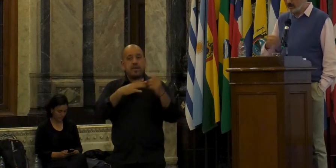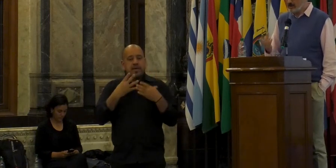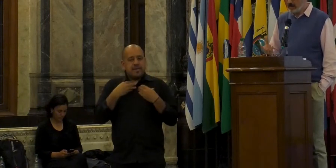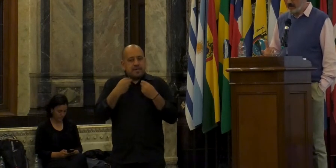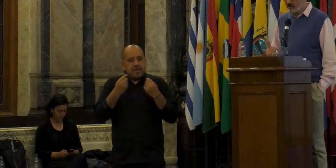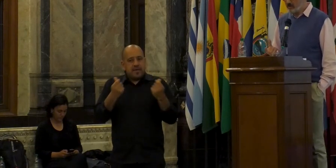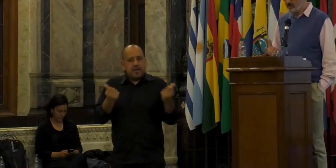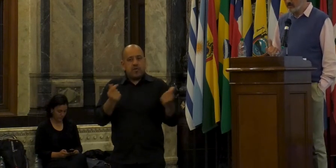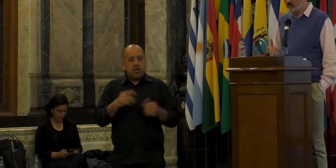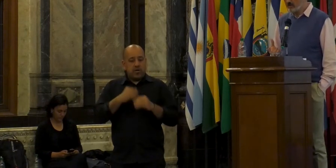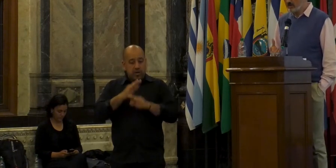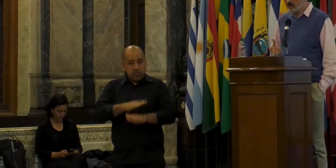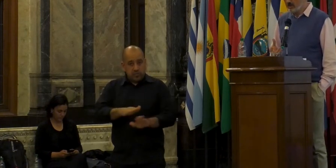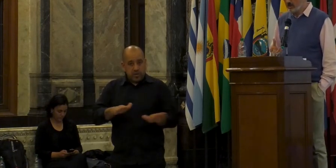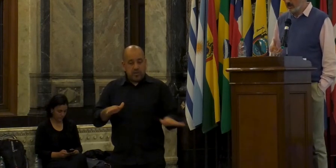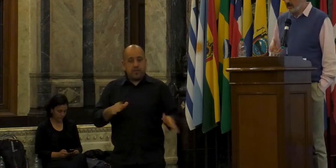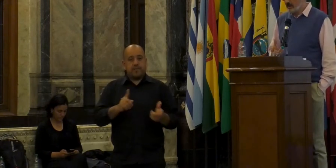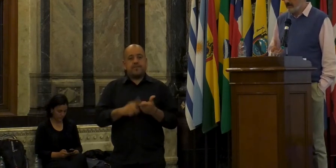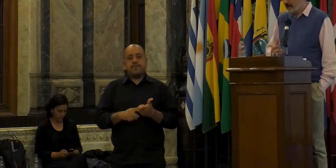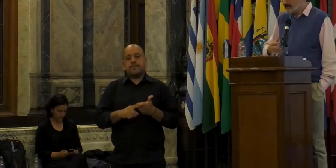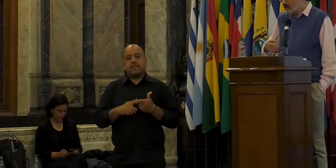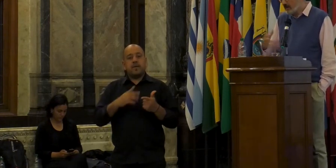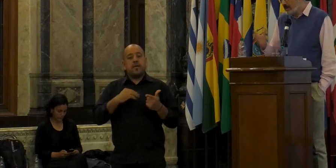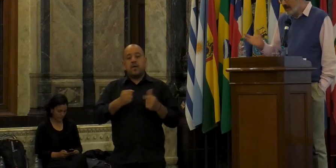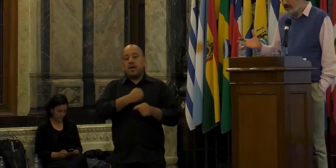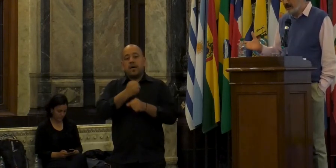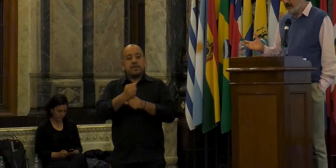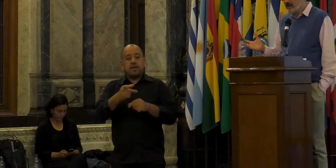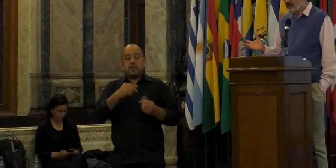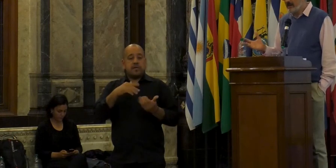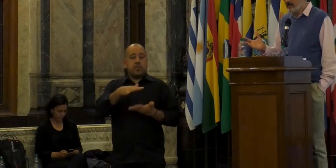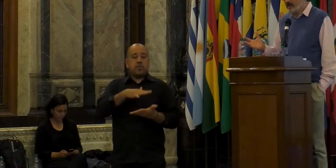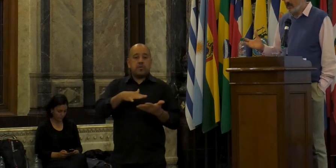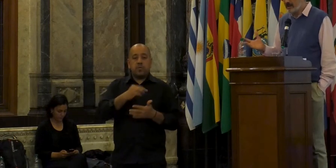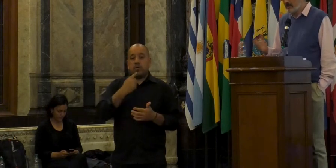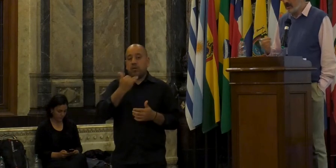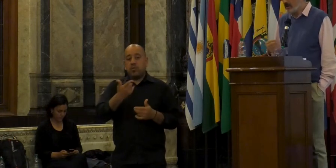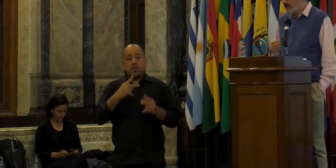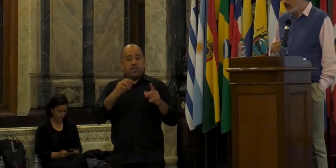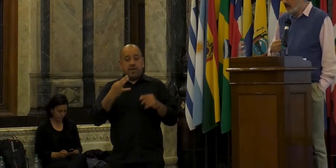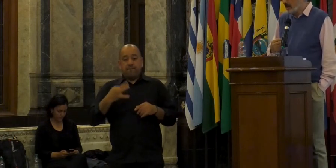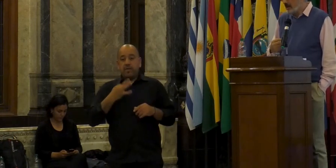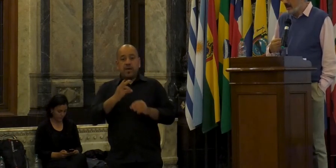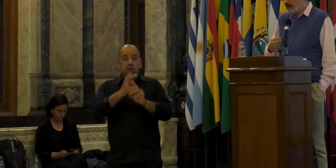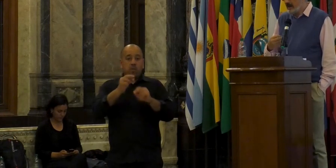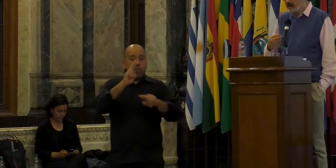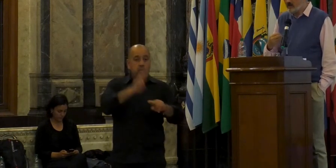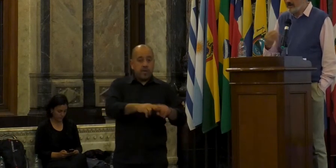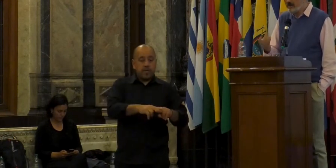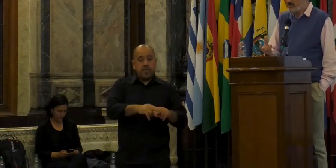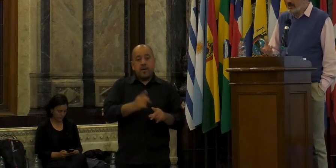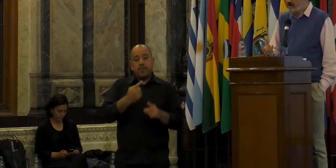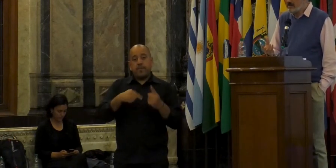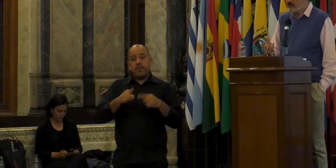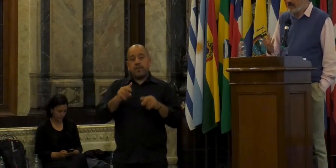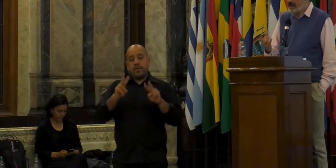los objetos más nimios hasta las situaciones más de vida o muerte, pero en las